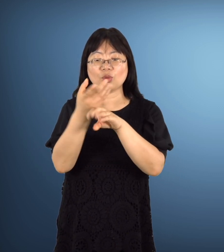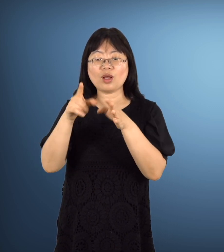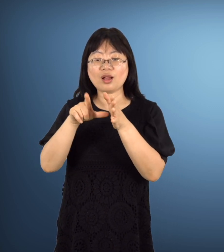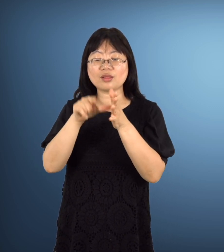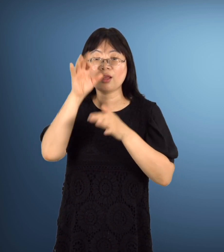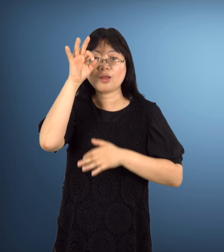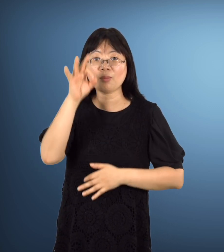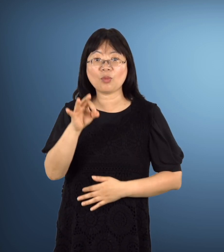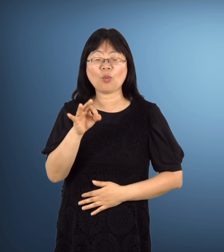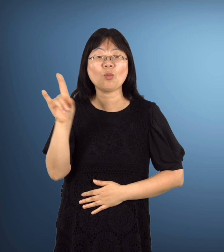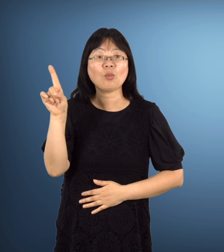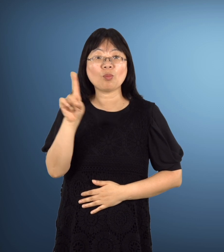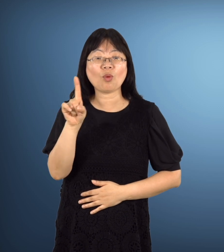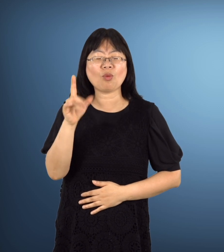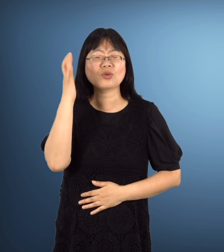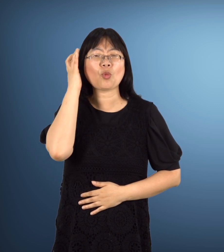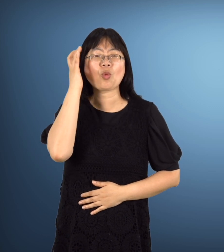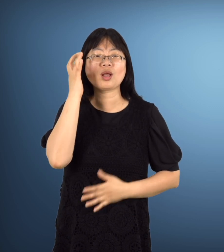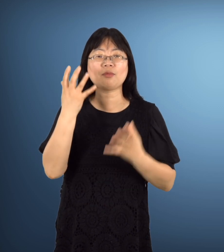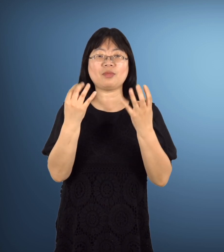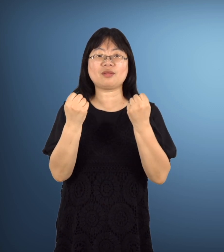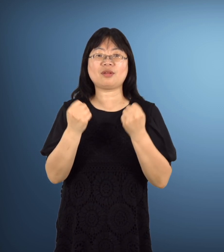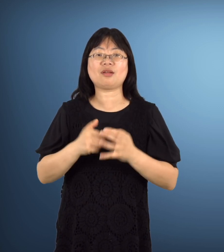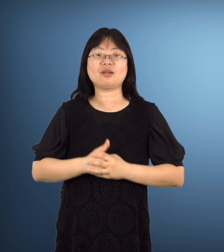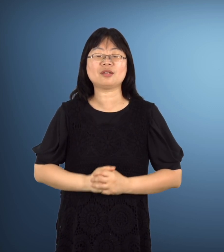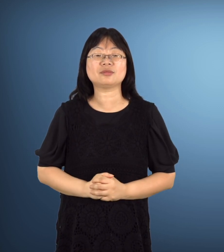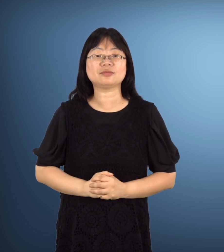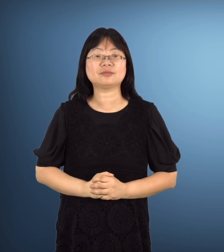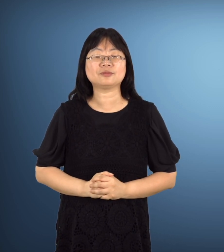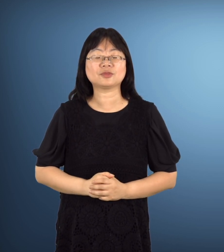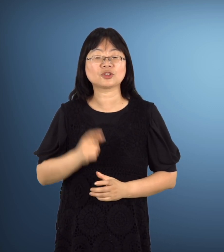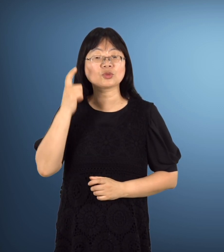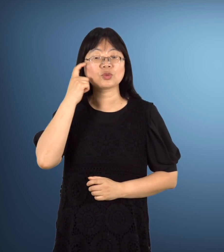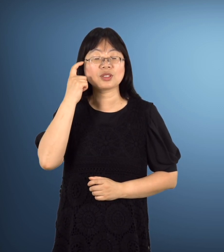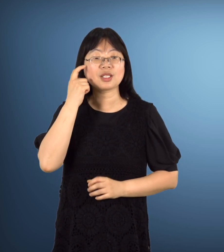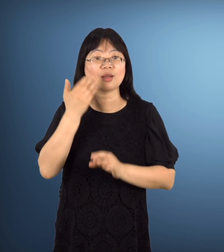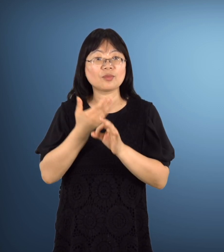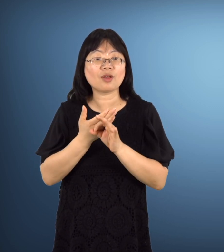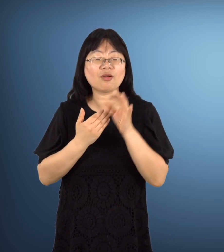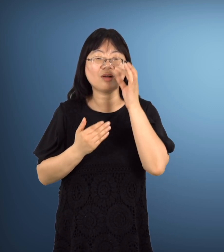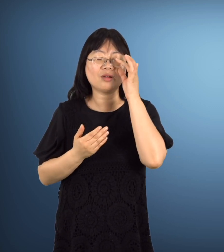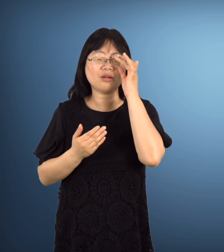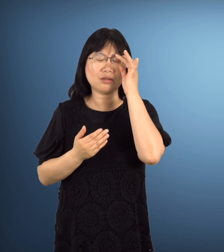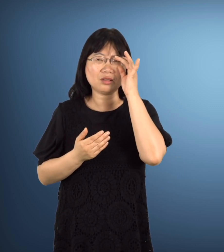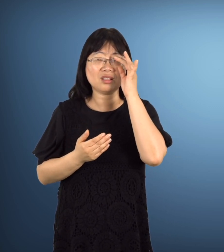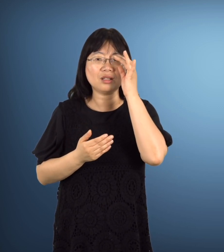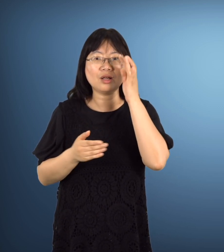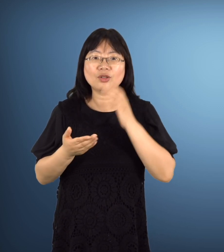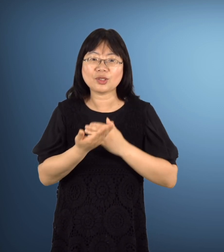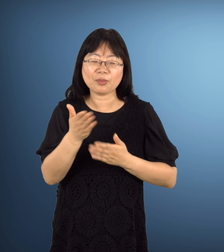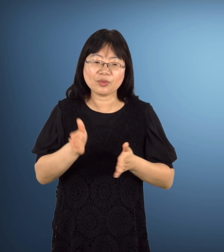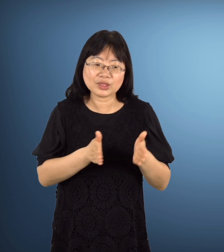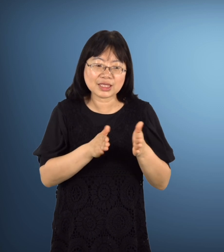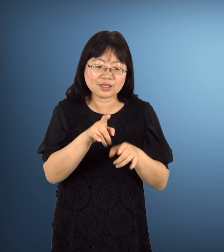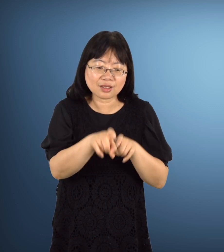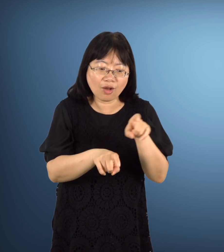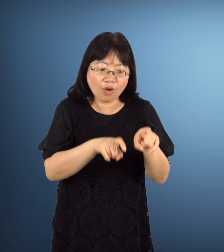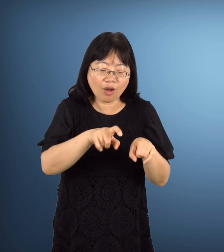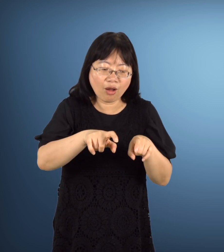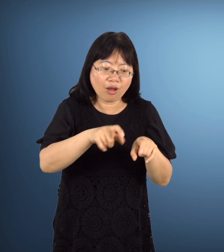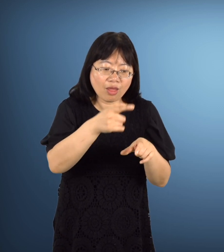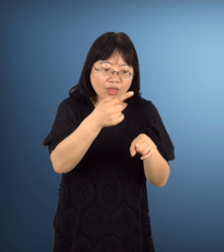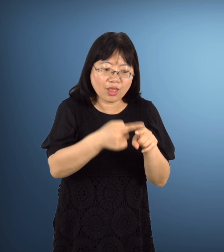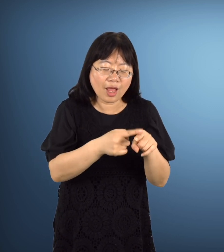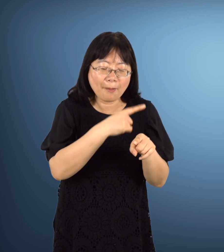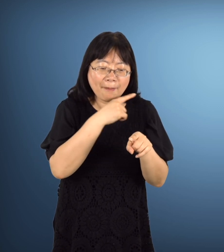때는 참 곤란할 때가 많습니다. 왜냐하면 여러분 길을 가는데